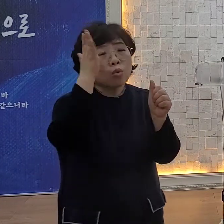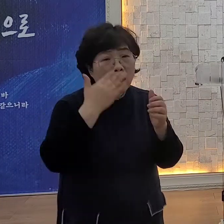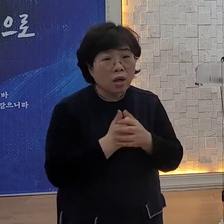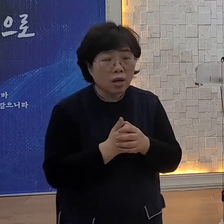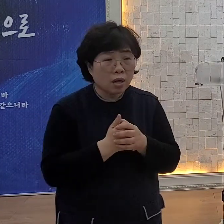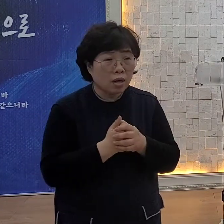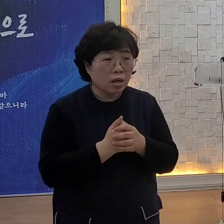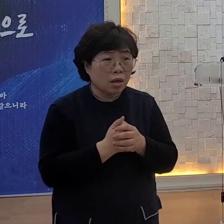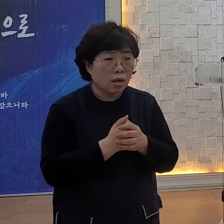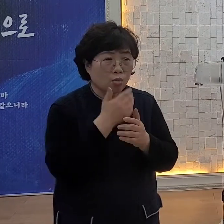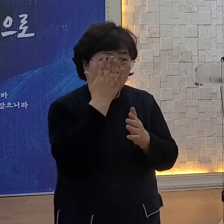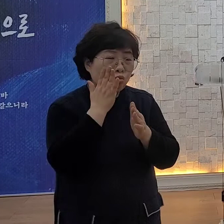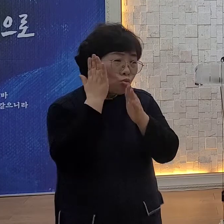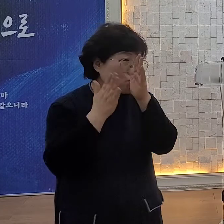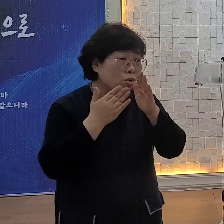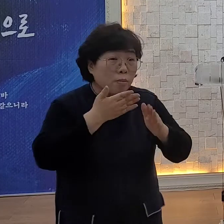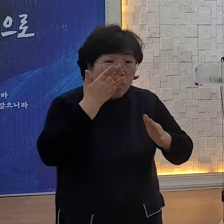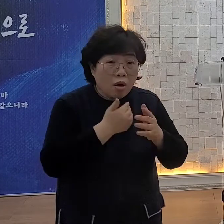뜯어먹고 사는 존재입니다.